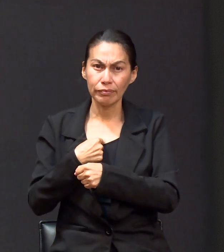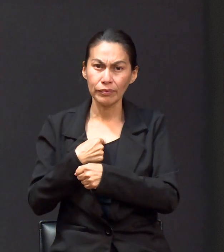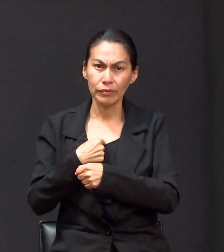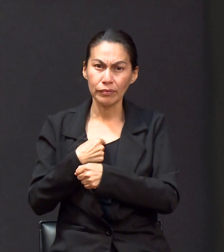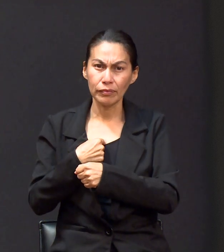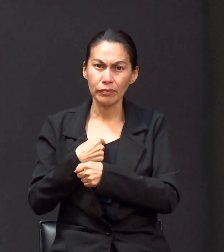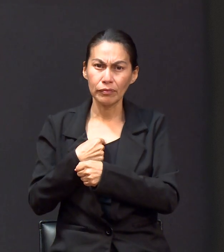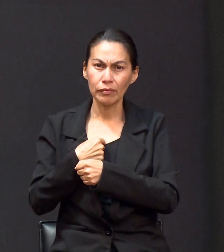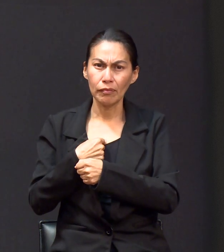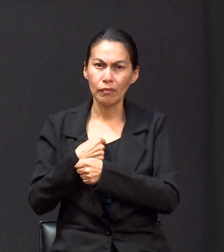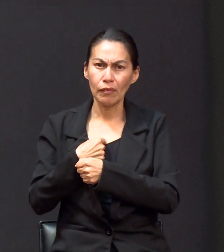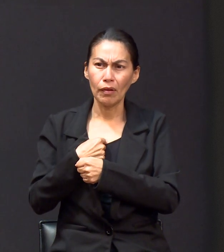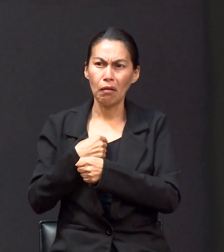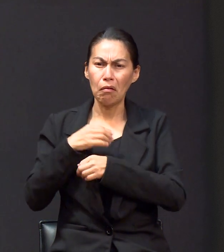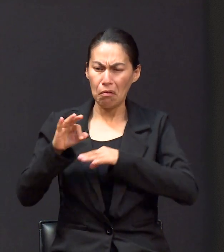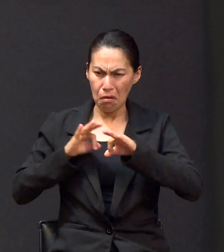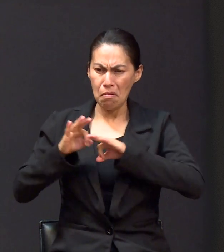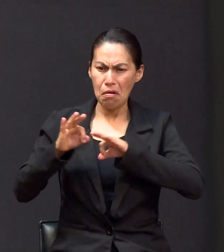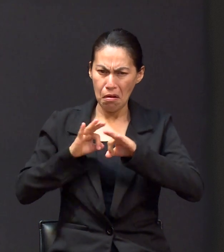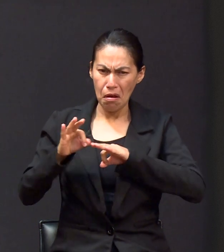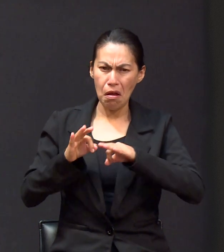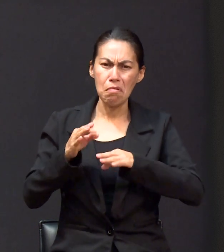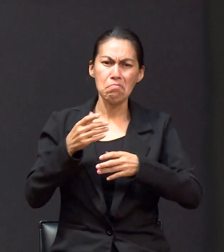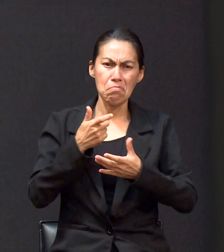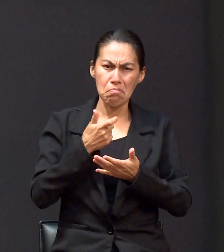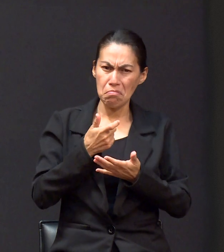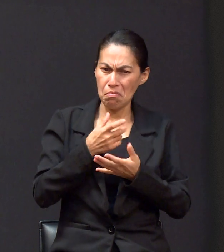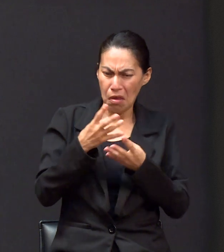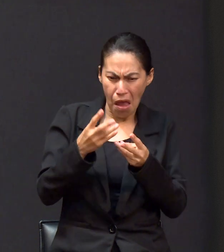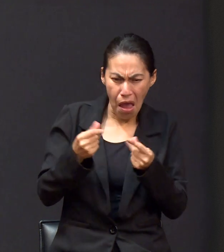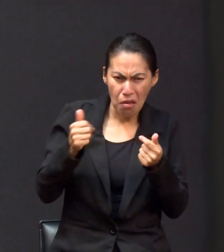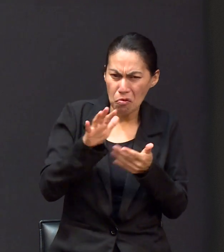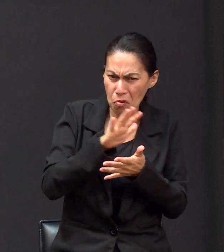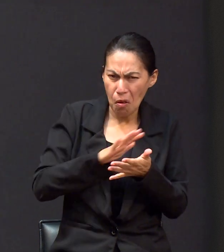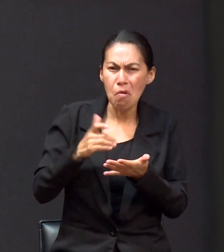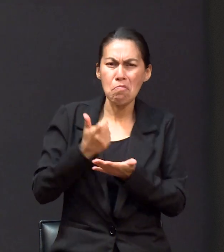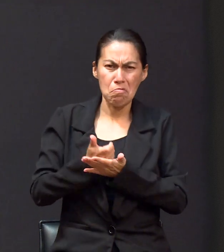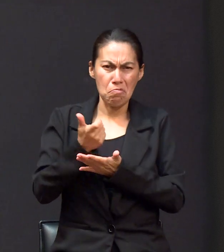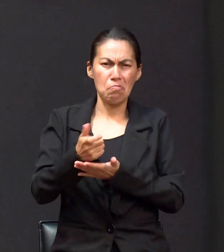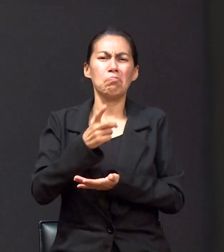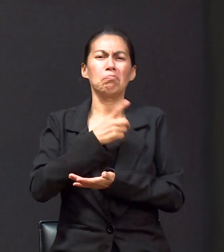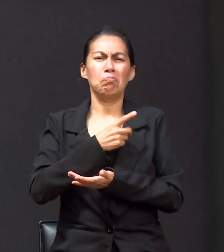porque yo quería solventarme y saber que yo podía conmigo misma.